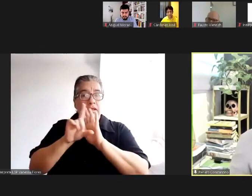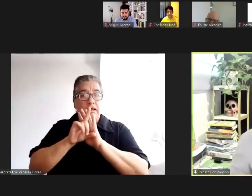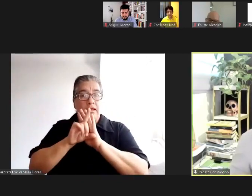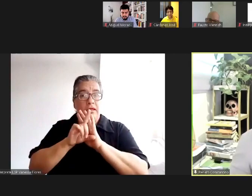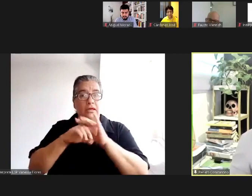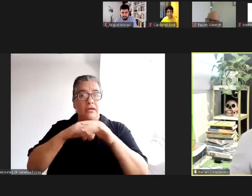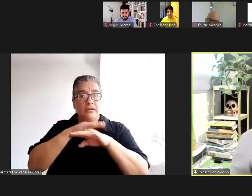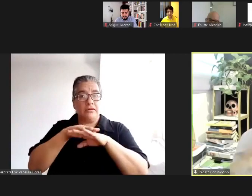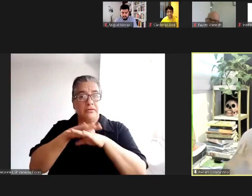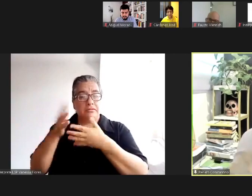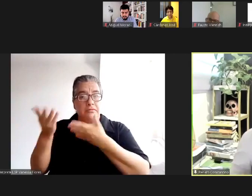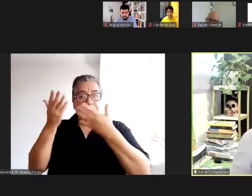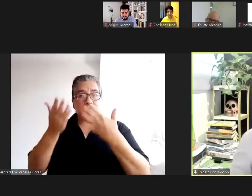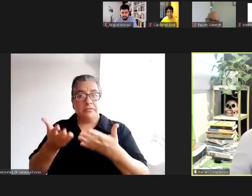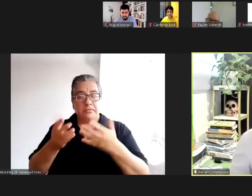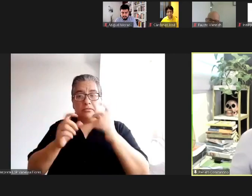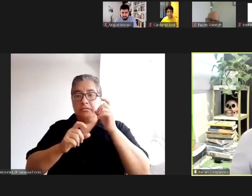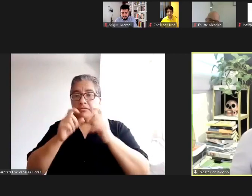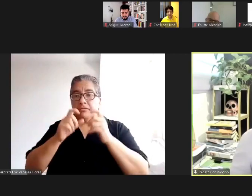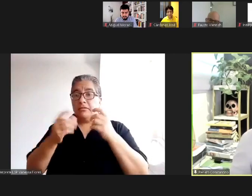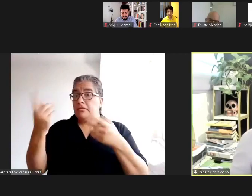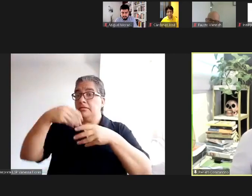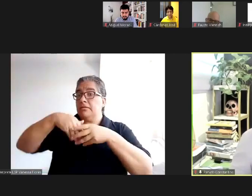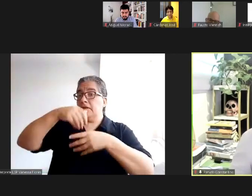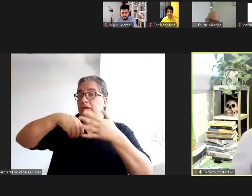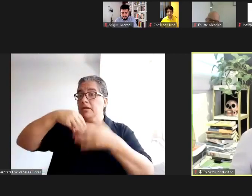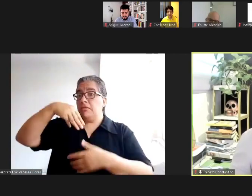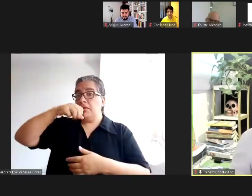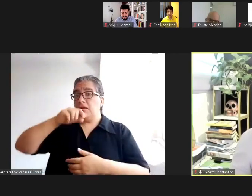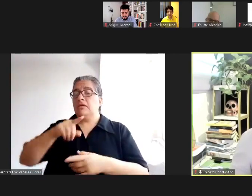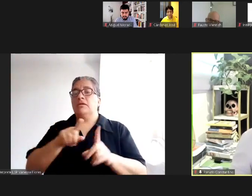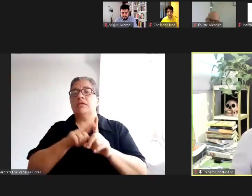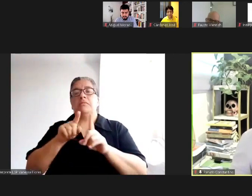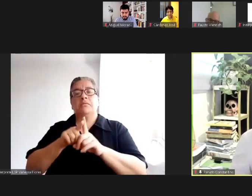el Tratado de Marrakech, sino implementarlo correctamente.